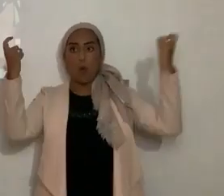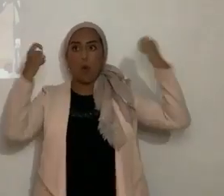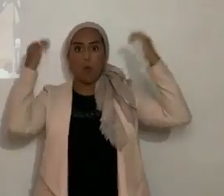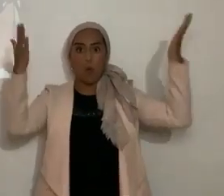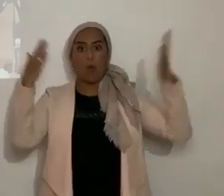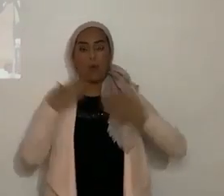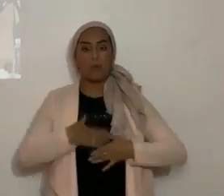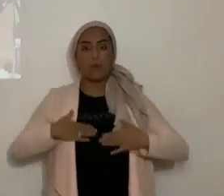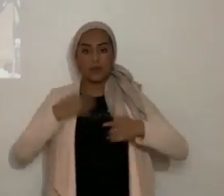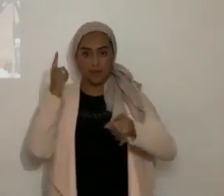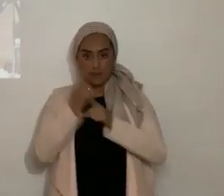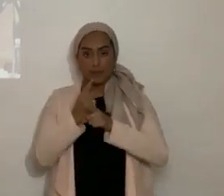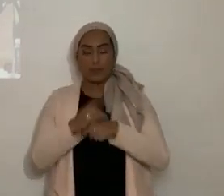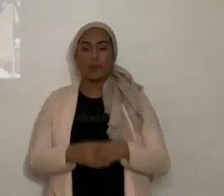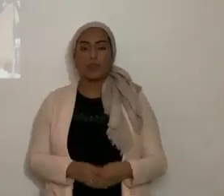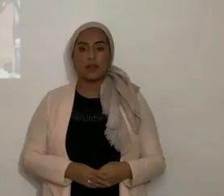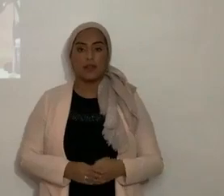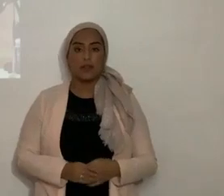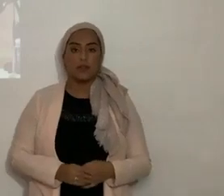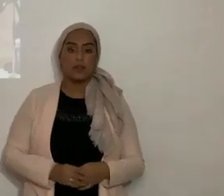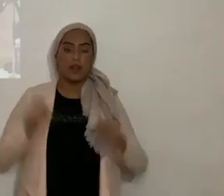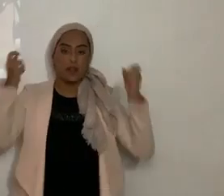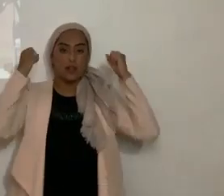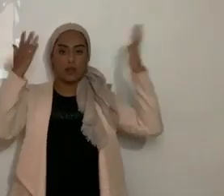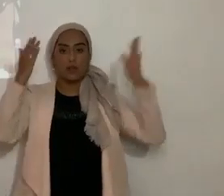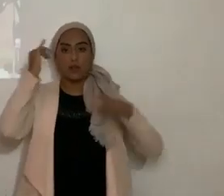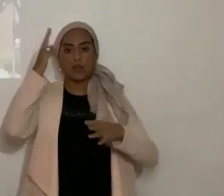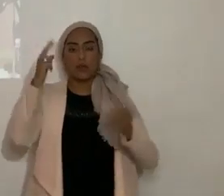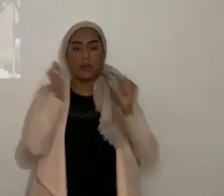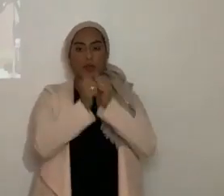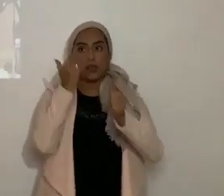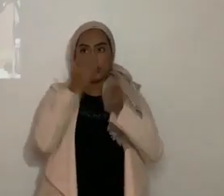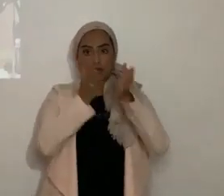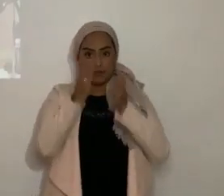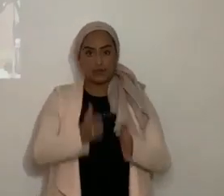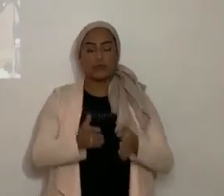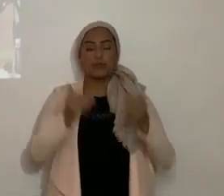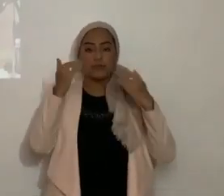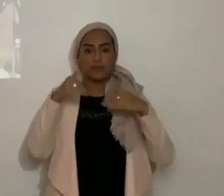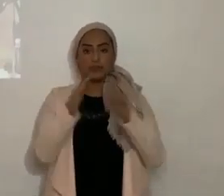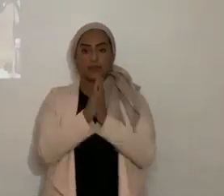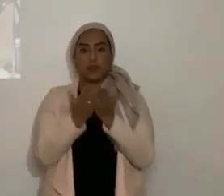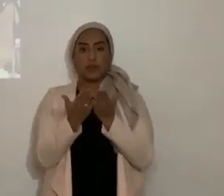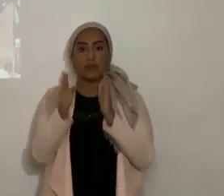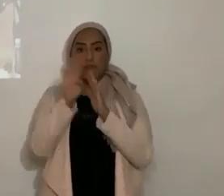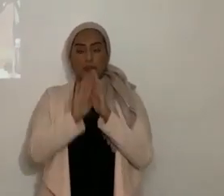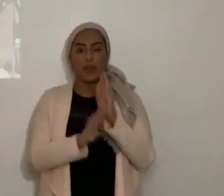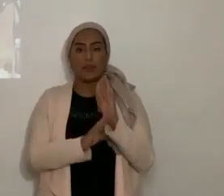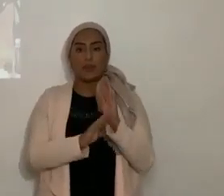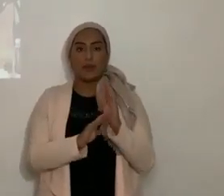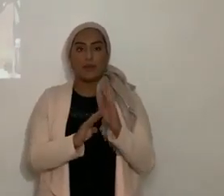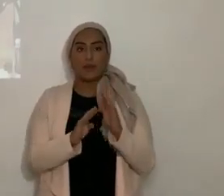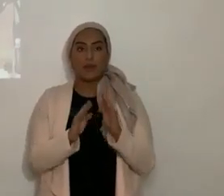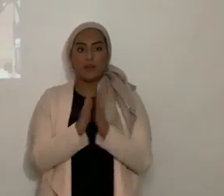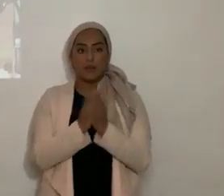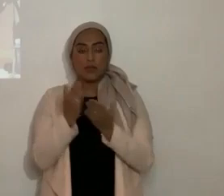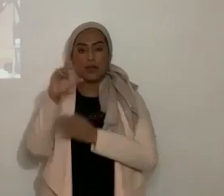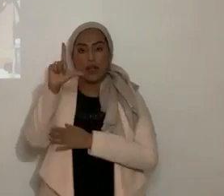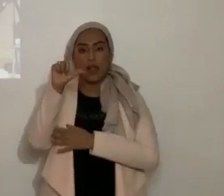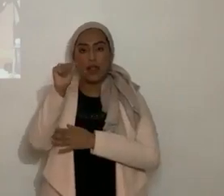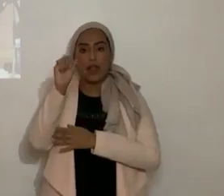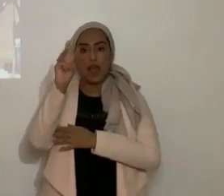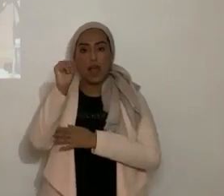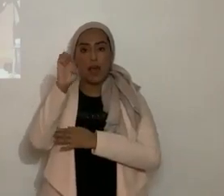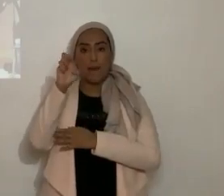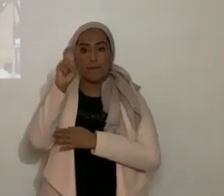¡aleluya! ¡Aleluya! Porque el Eterno está con sus siervos. Vamos a ver, abran su Biblia en el libro de Lamentaciones, por